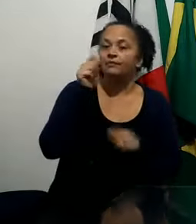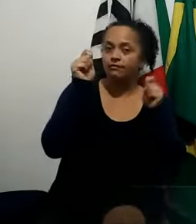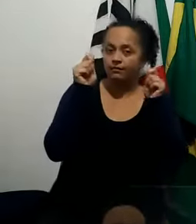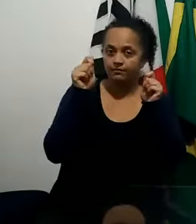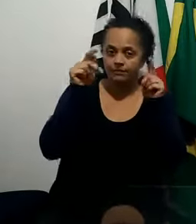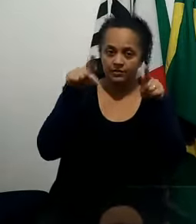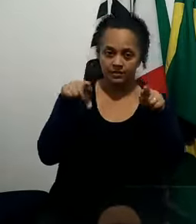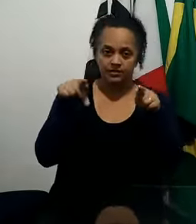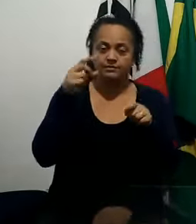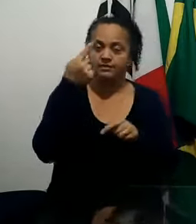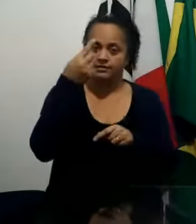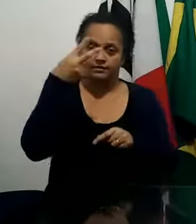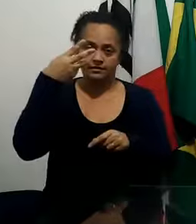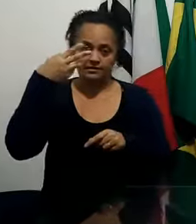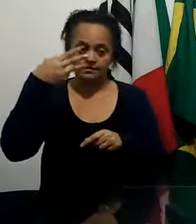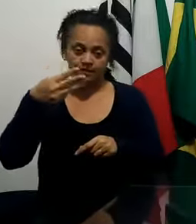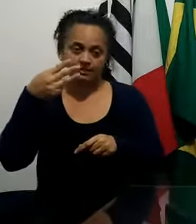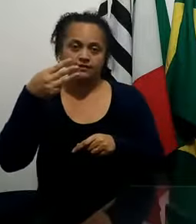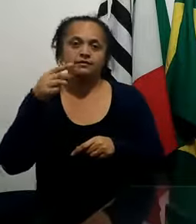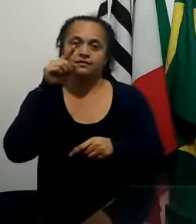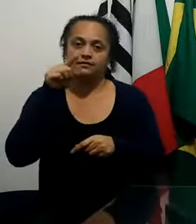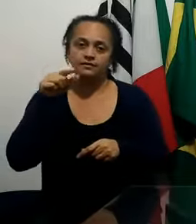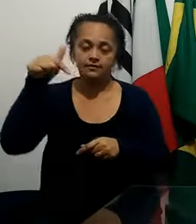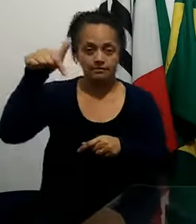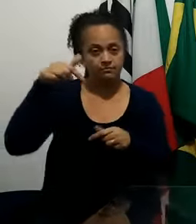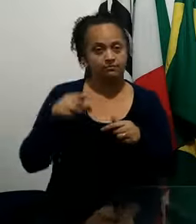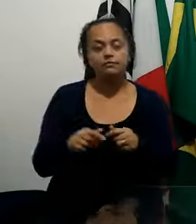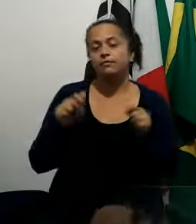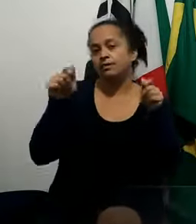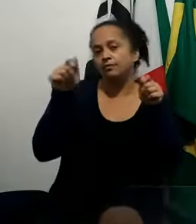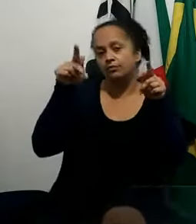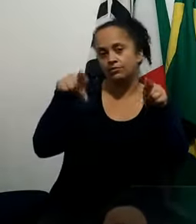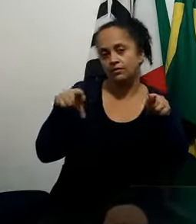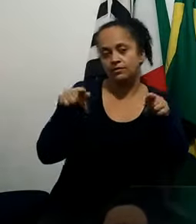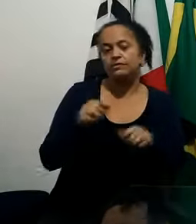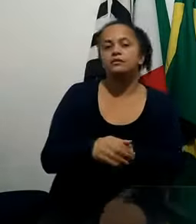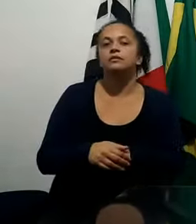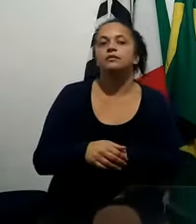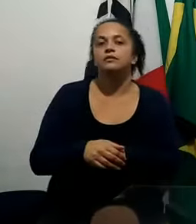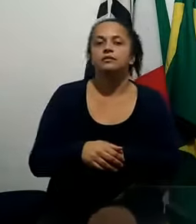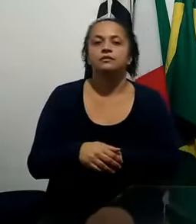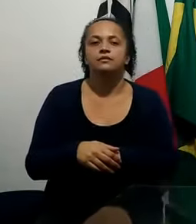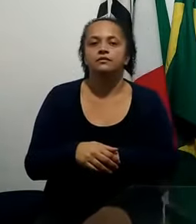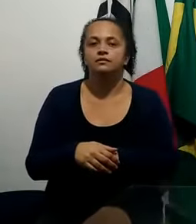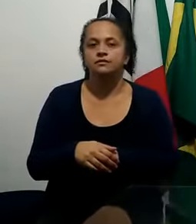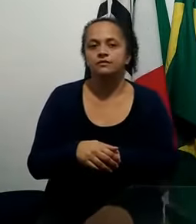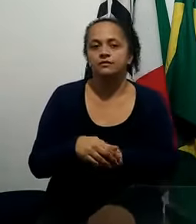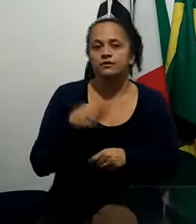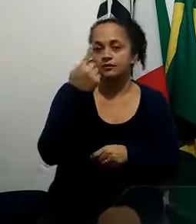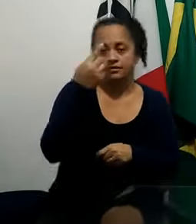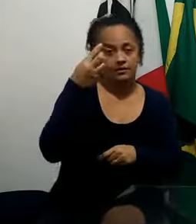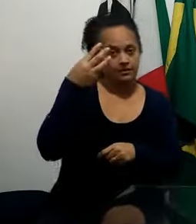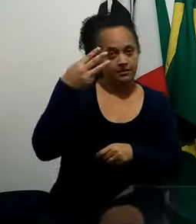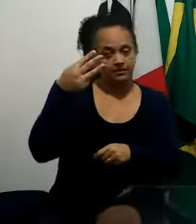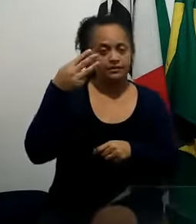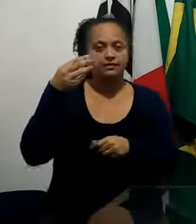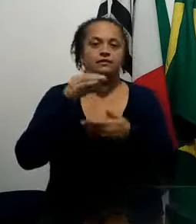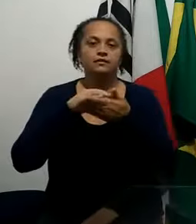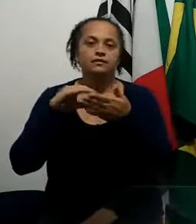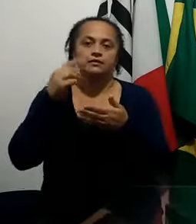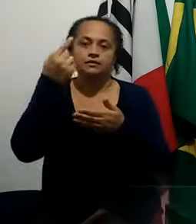7, Apocalipse 15, verso 18, né? Ou melhor, capítulo 13, versos 7, 15 e